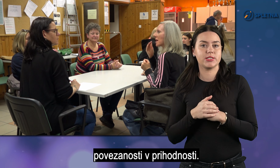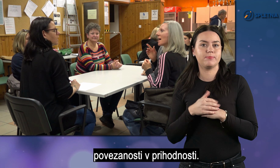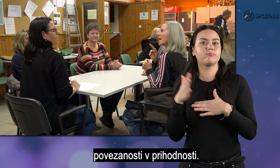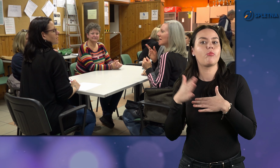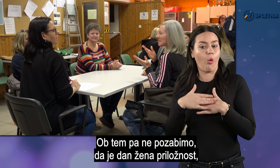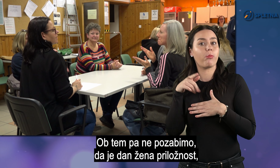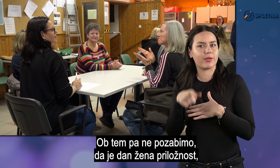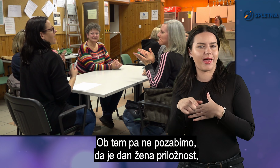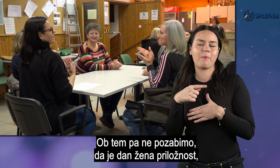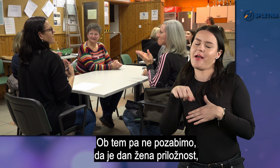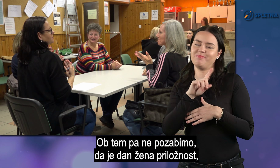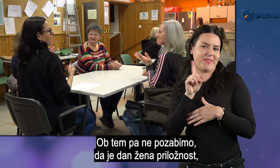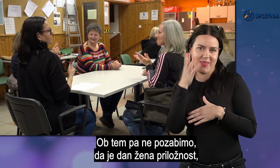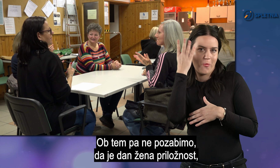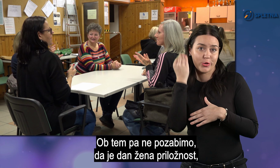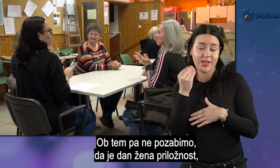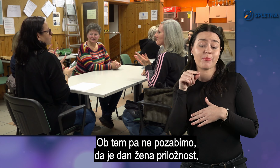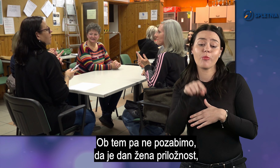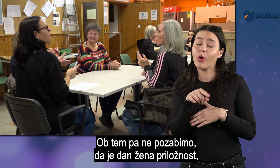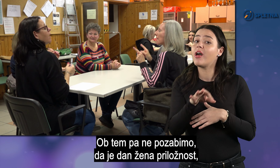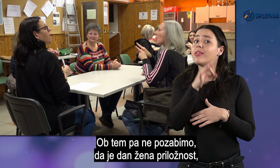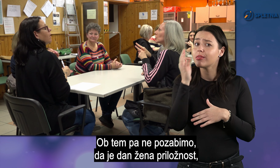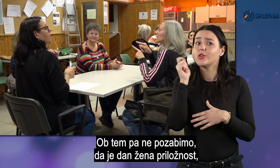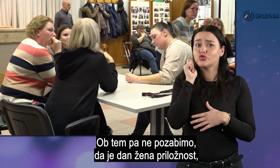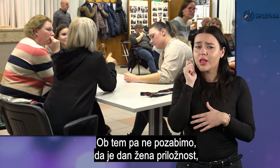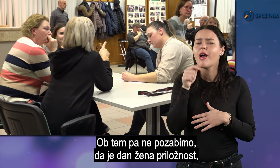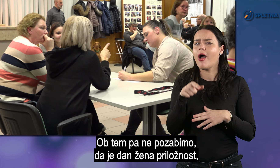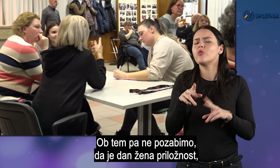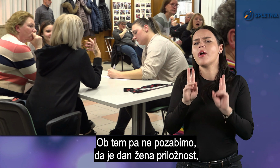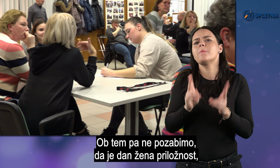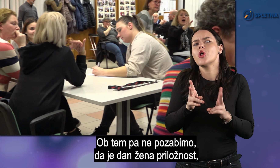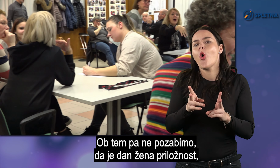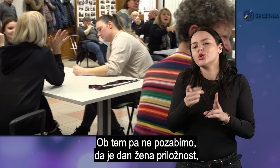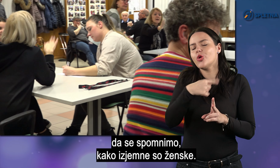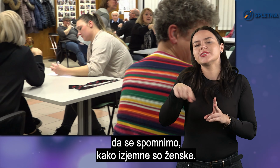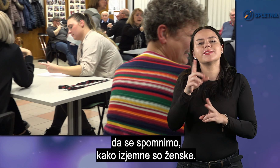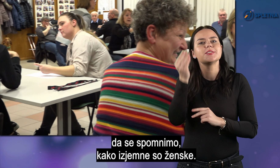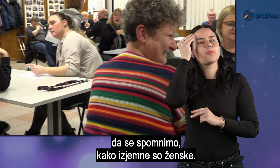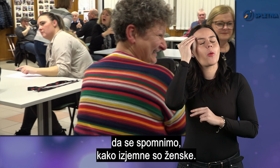Ob tem pa ne pozabimo, da je dan žensk priložnost, da se spomnimo, kako izjemne so